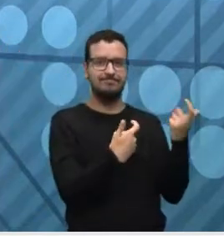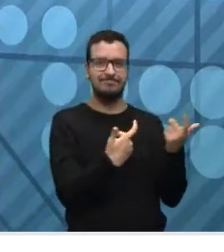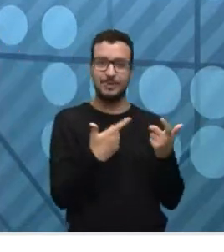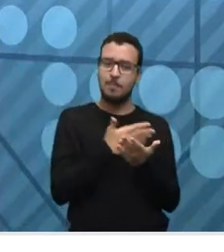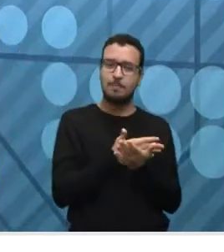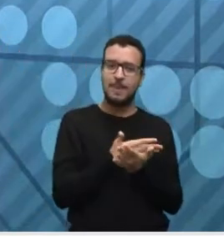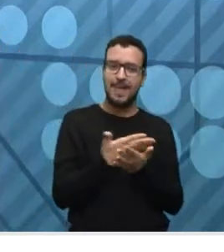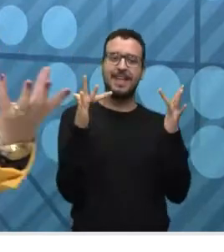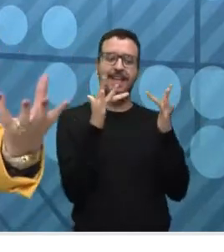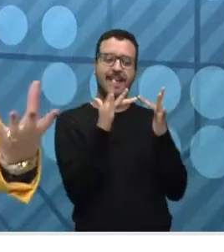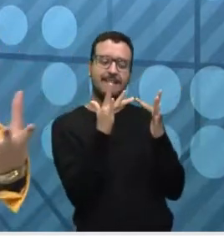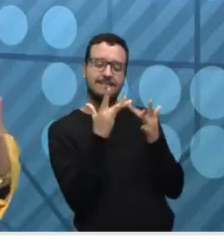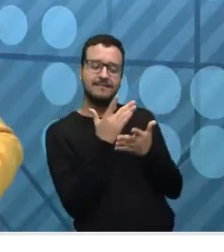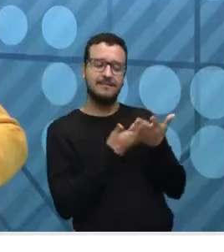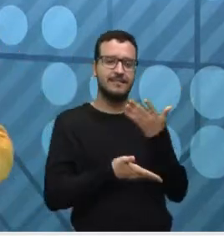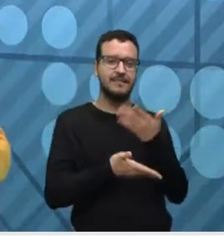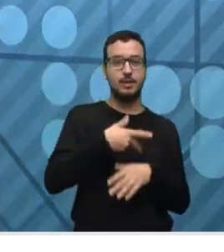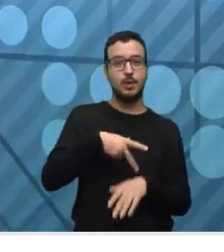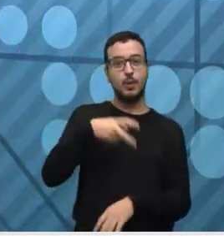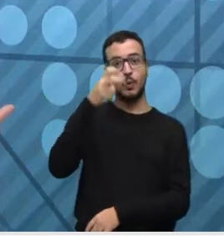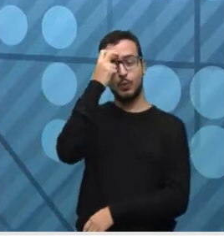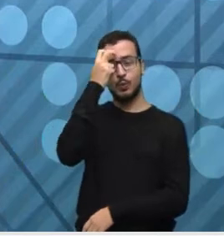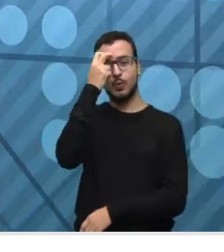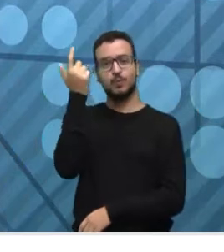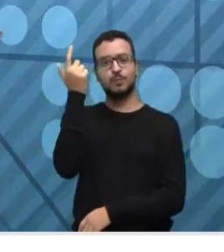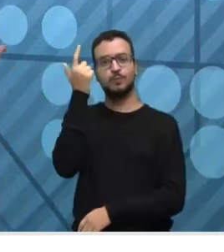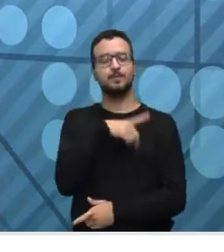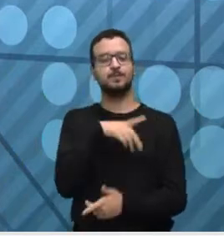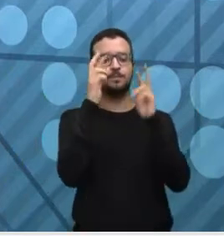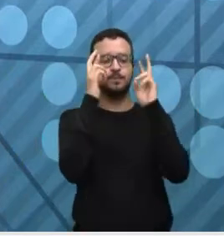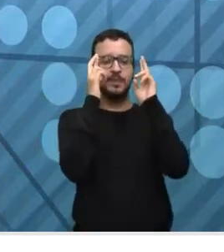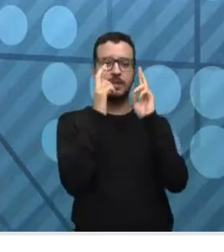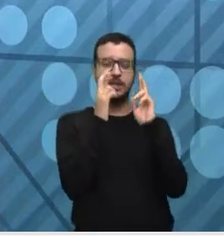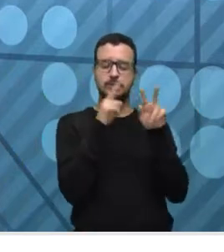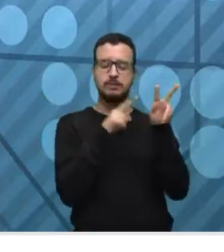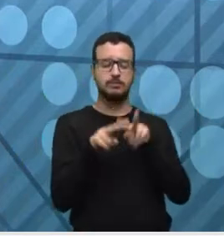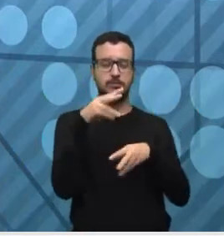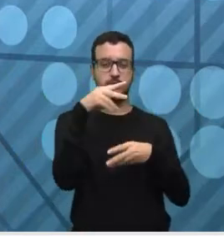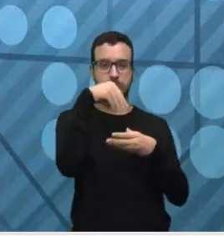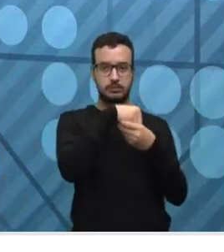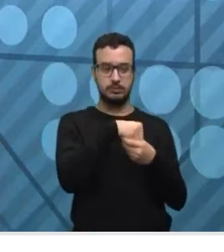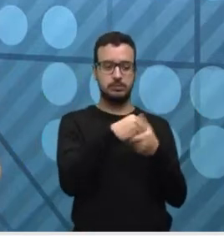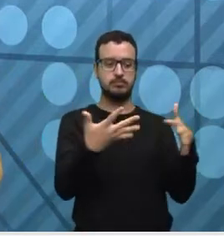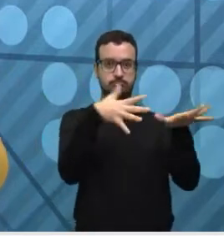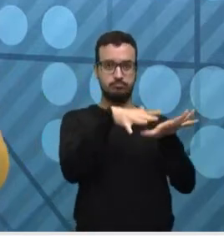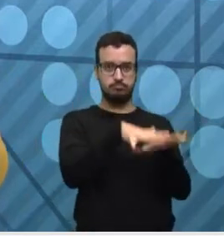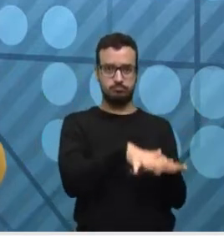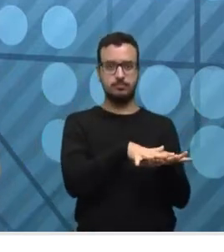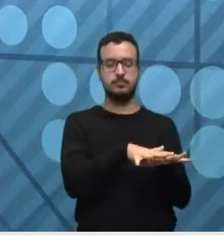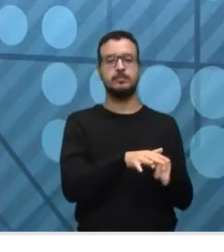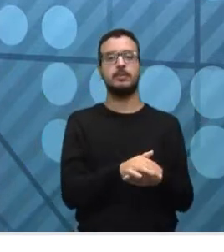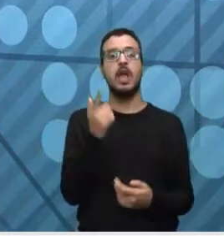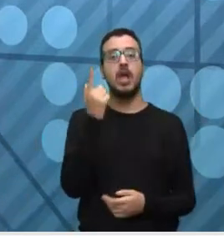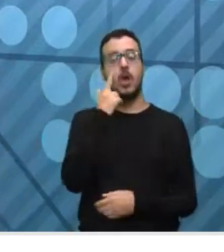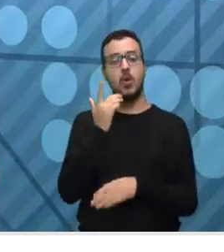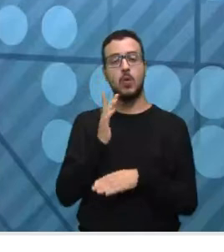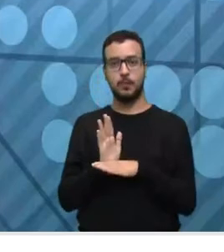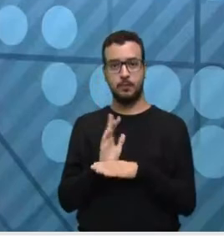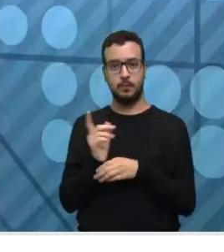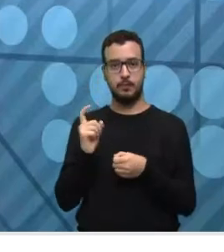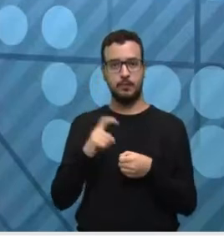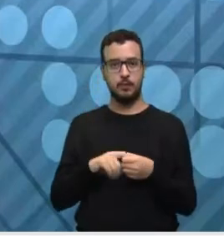esse aspecto cultural sendo observado e sendo praticado no contexto de sala de aula. Assista o próximo vídeo